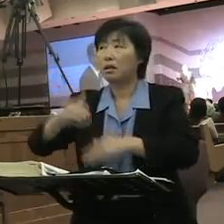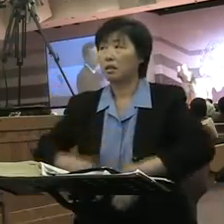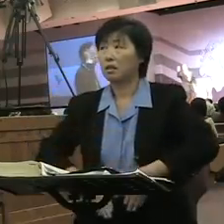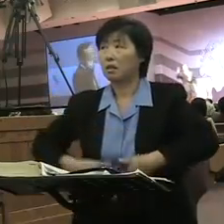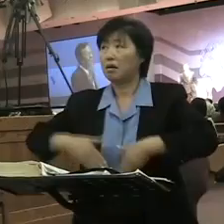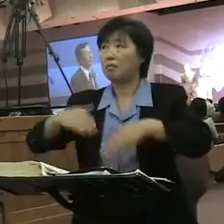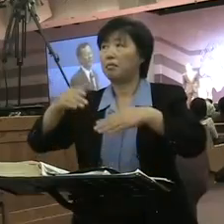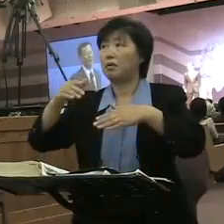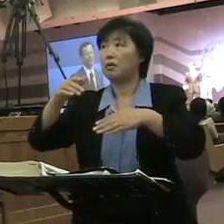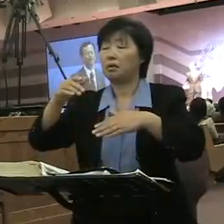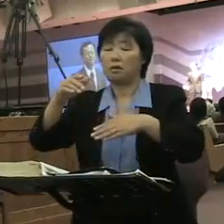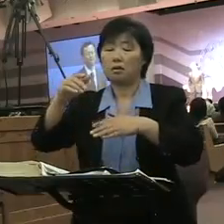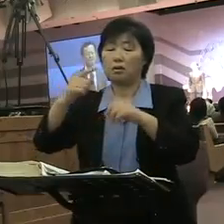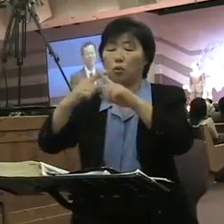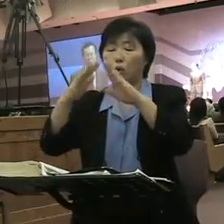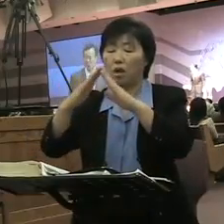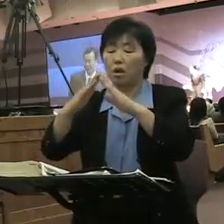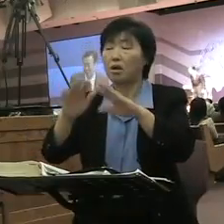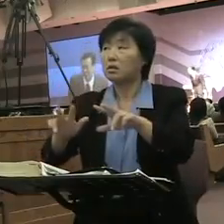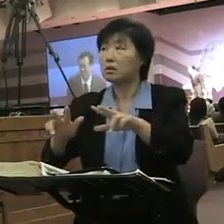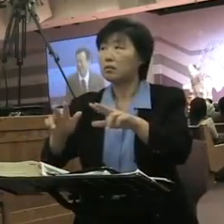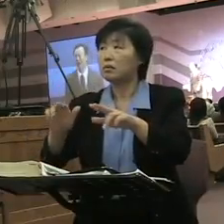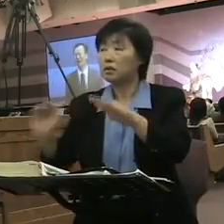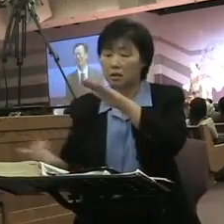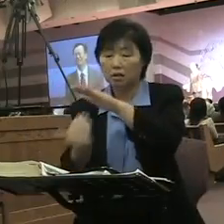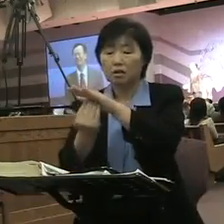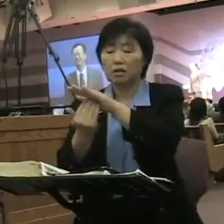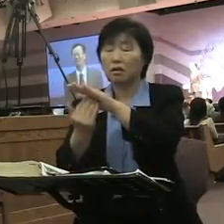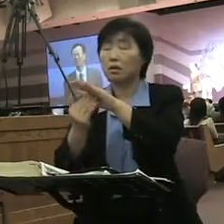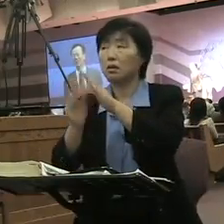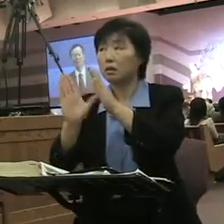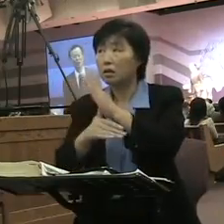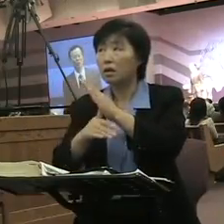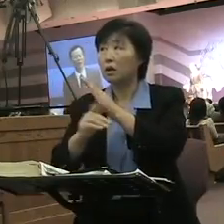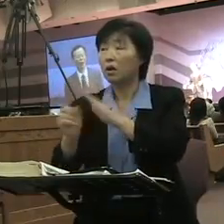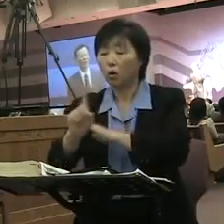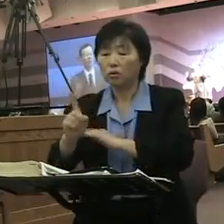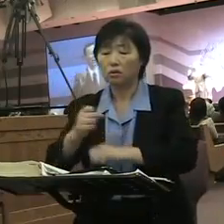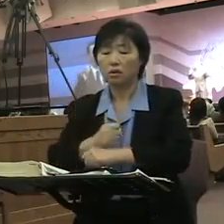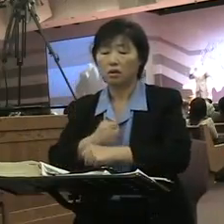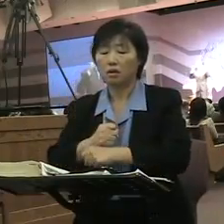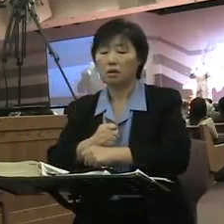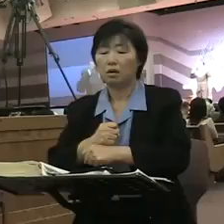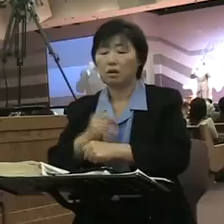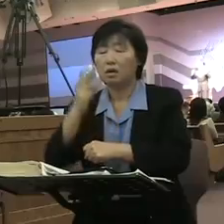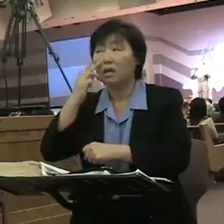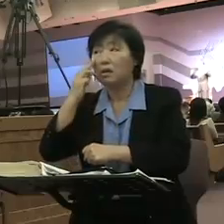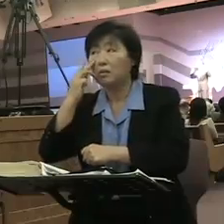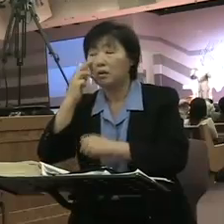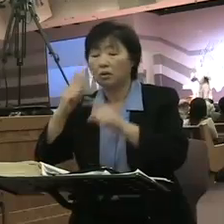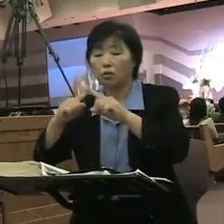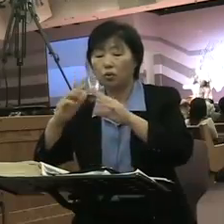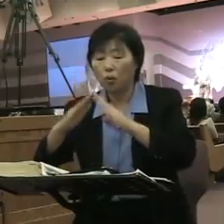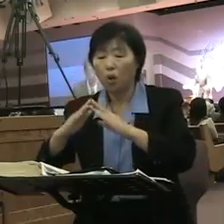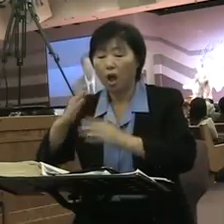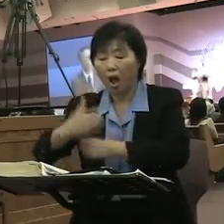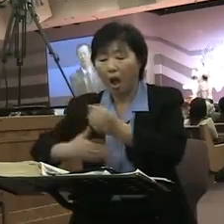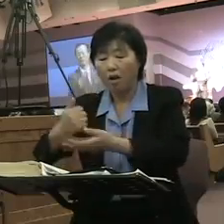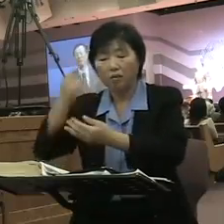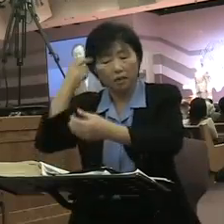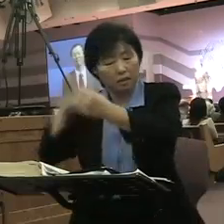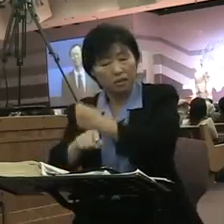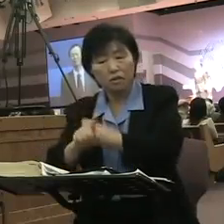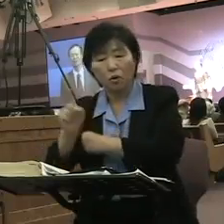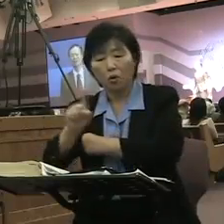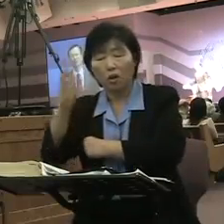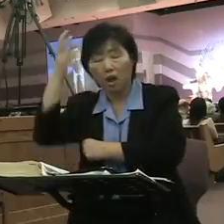이때에 일으키고 있는 이때에 어떻게 하시렵니까? 이민교회에 우리를 세워주신 하나님의 뜻을 어떻게